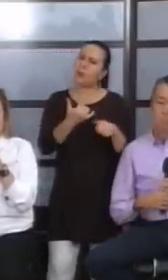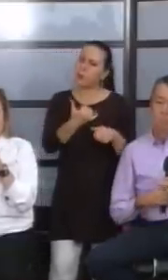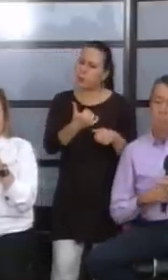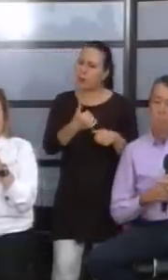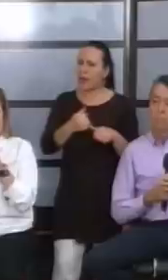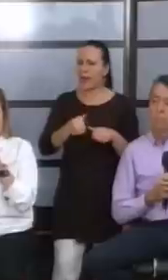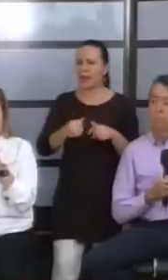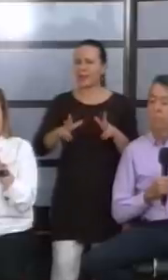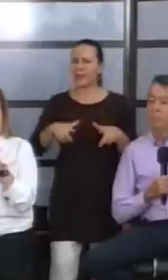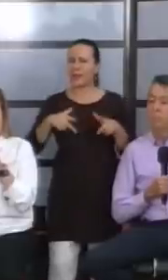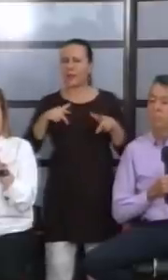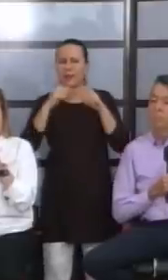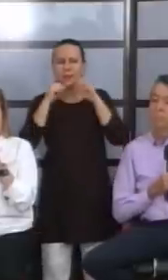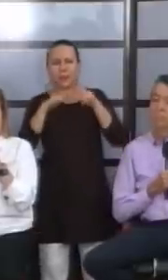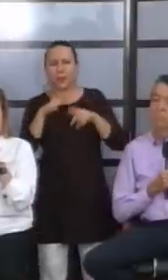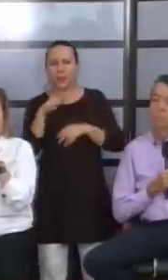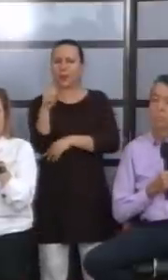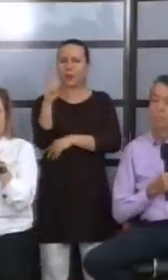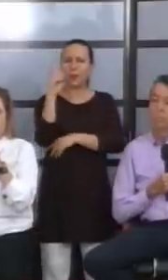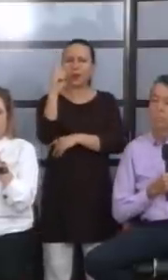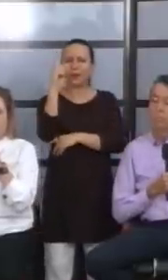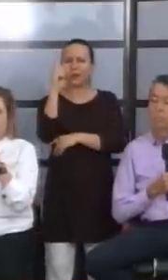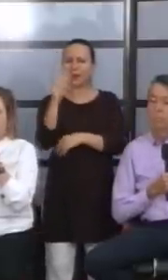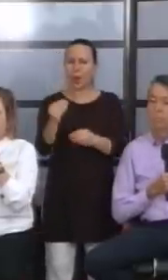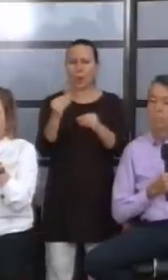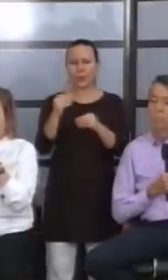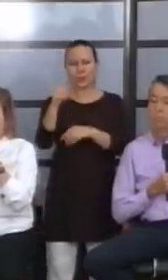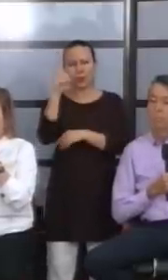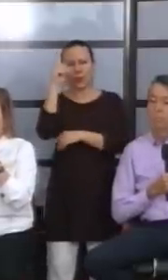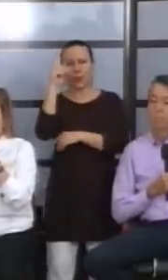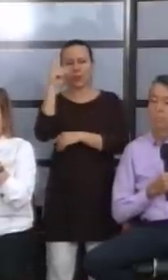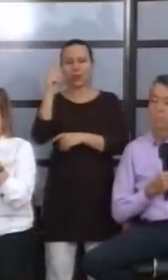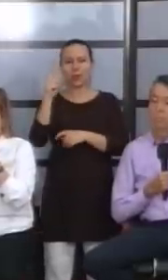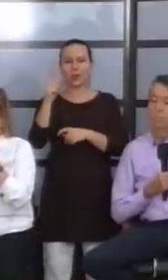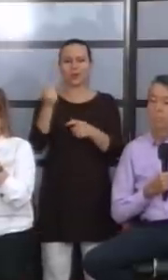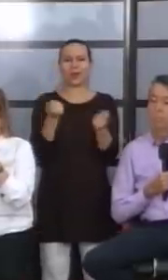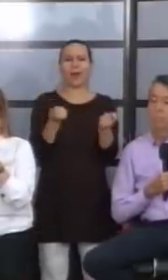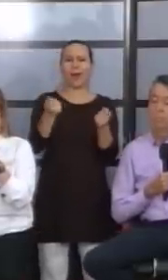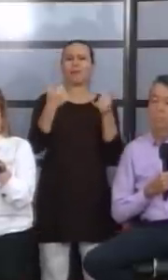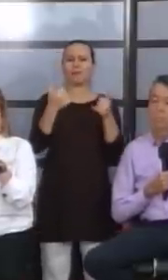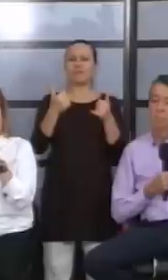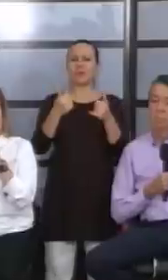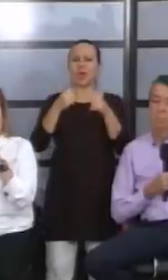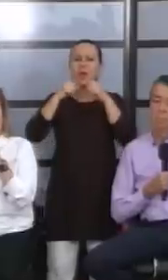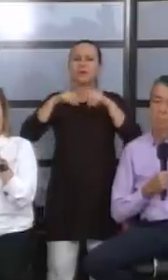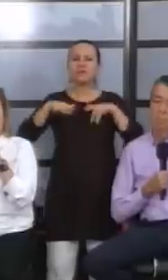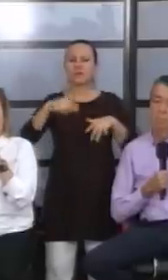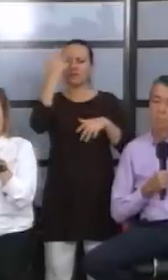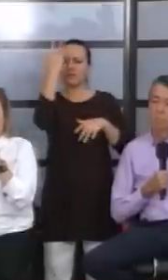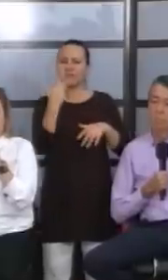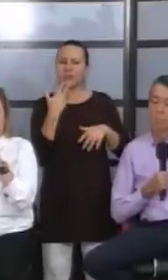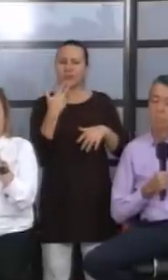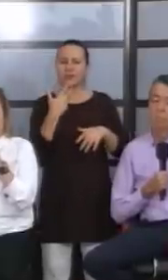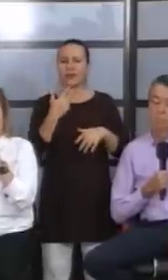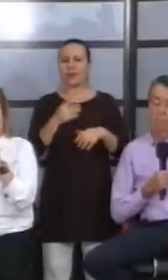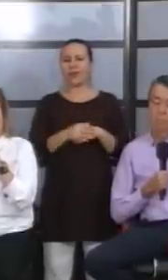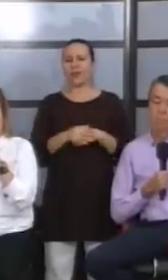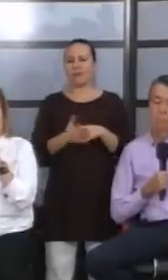vida pública y en la política muchos políticos que manejan muy bien las redes sociales y que invierten muchos